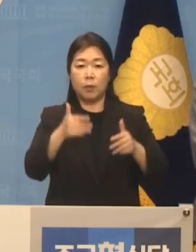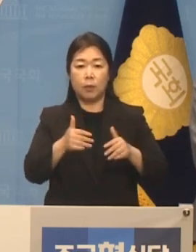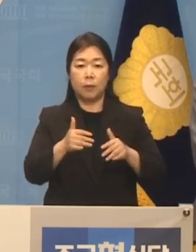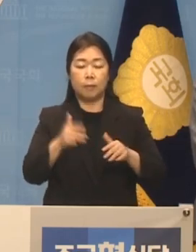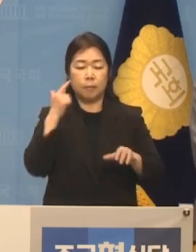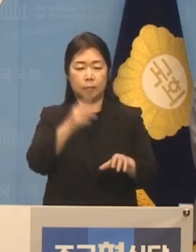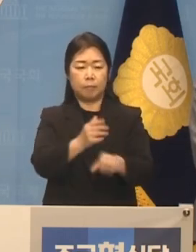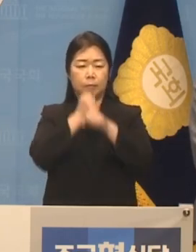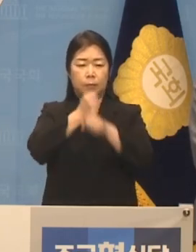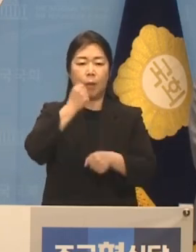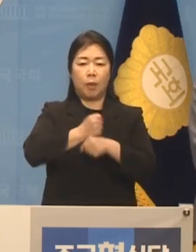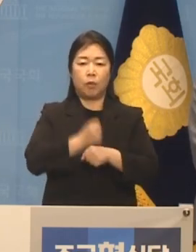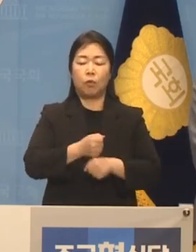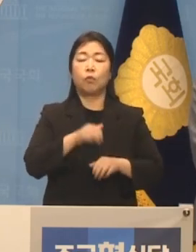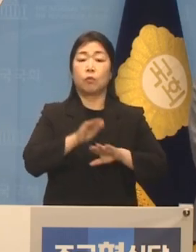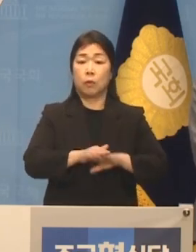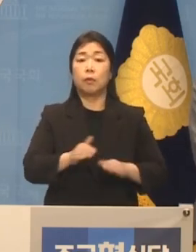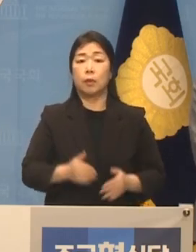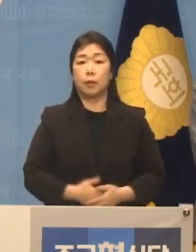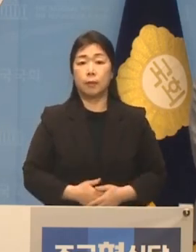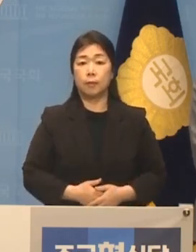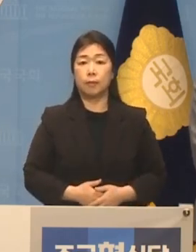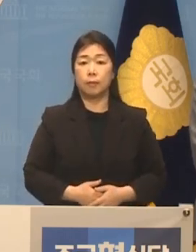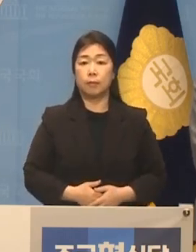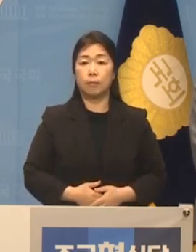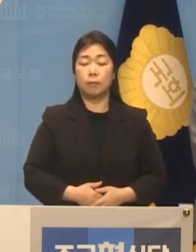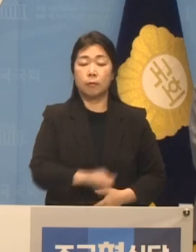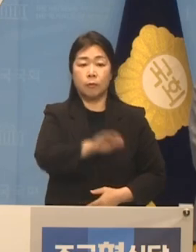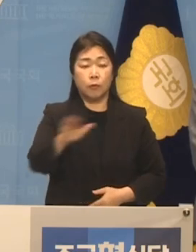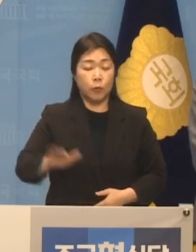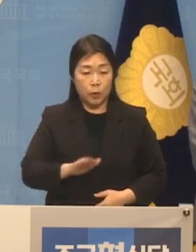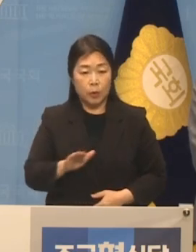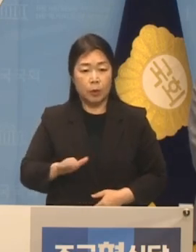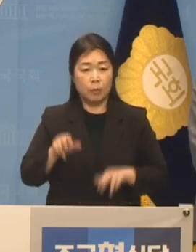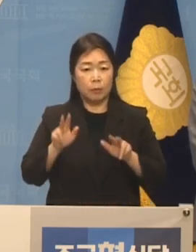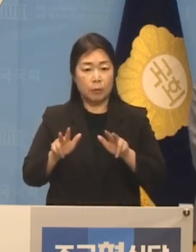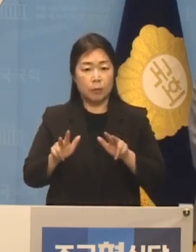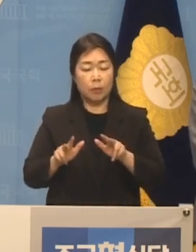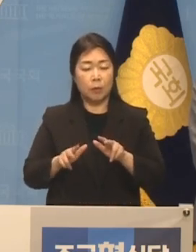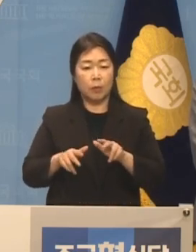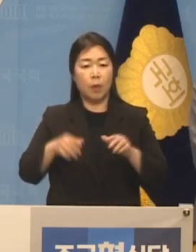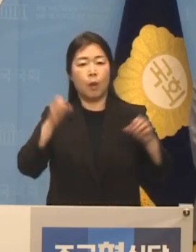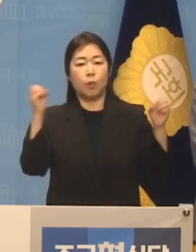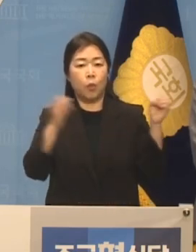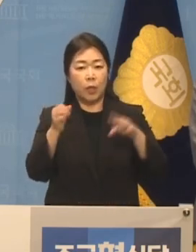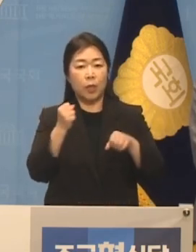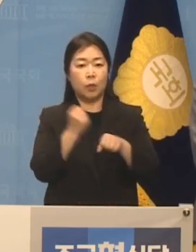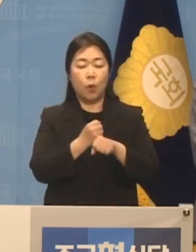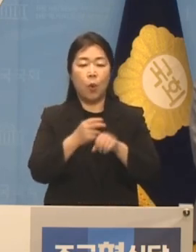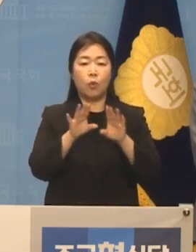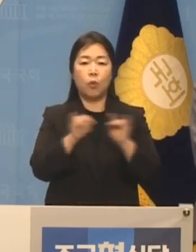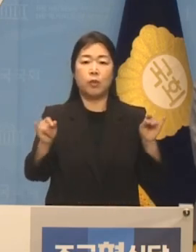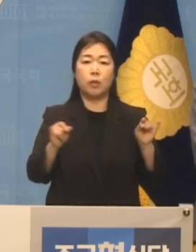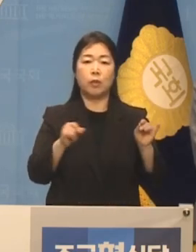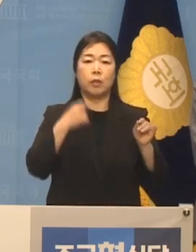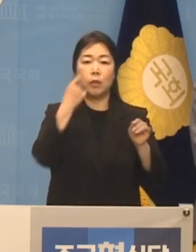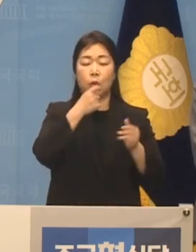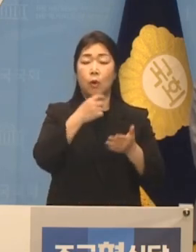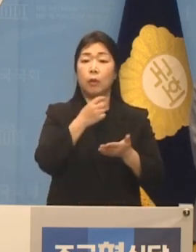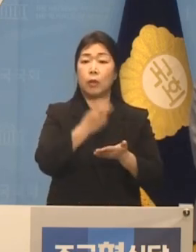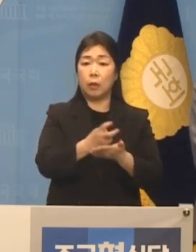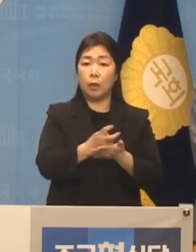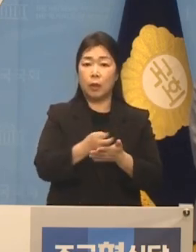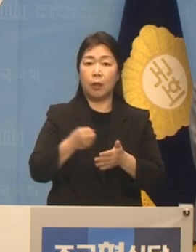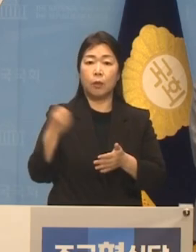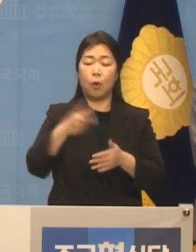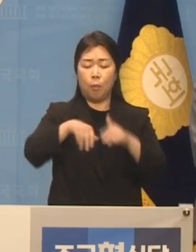정립한 역작입니다. 우리의 실학이 제기한 여러 논의의 전통과 토지 정의의 세계적 이론과 헨리 조지의